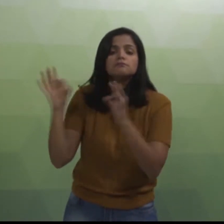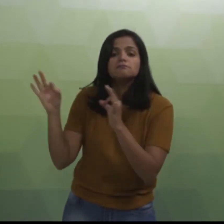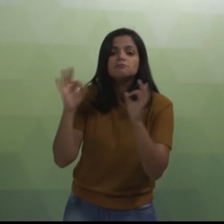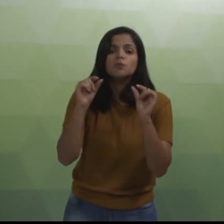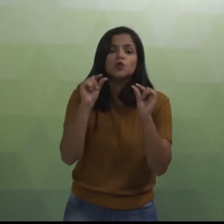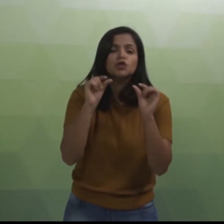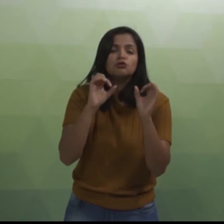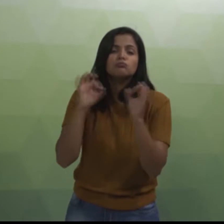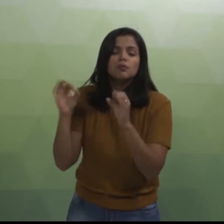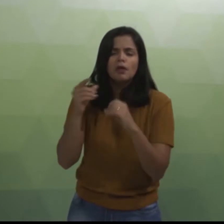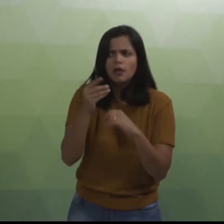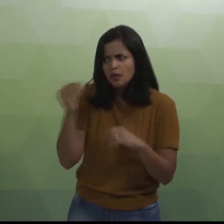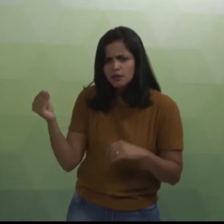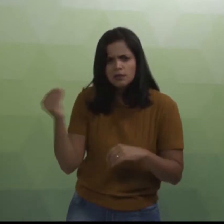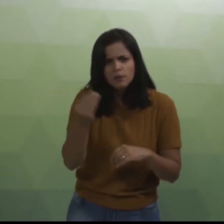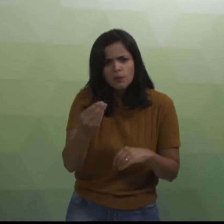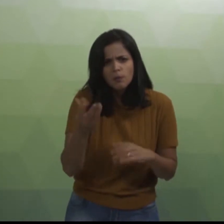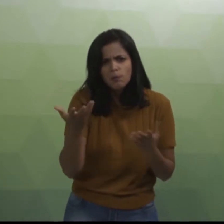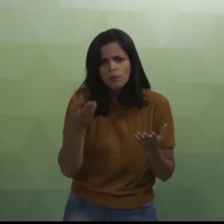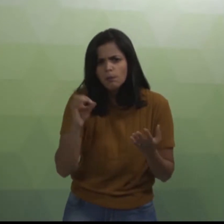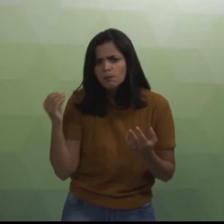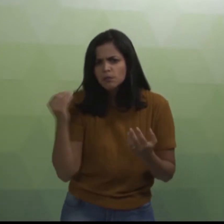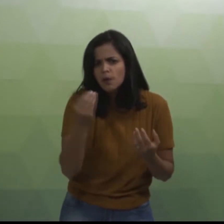Perceba a marcação do olhar. Ele te deu?